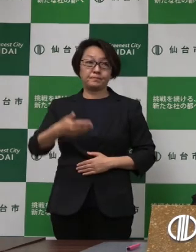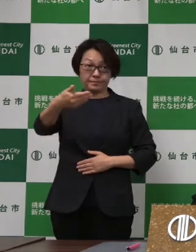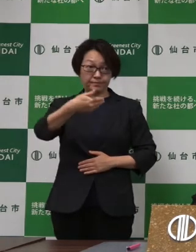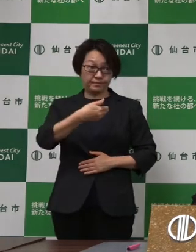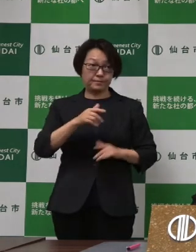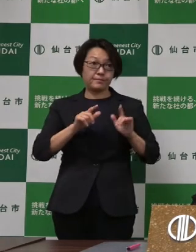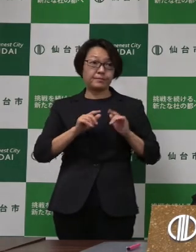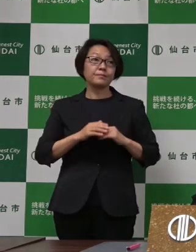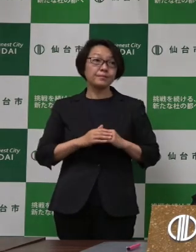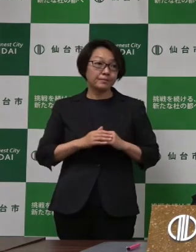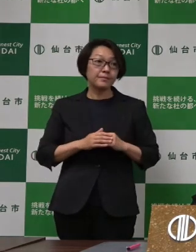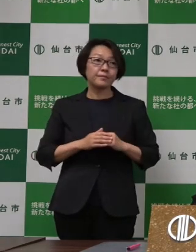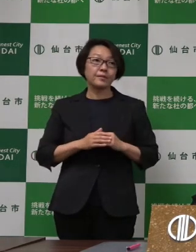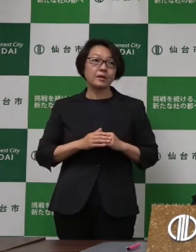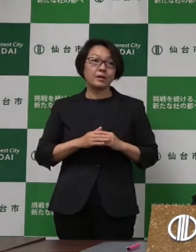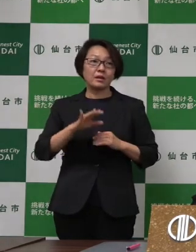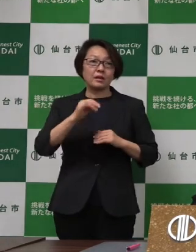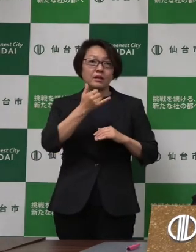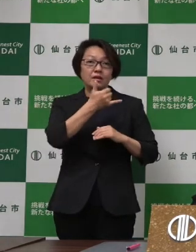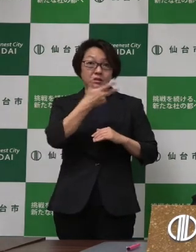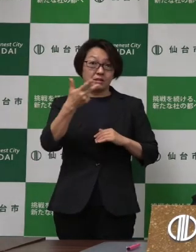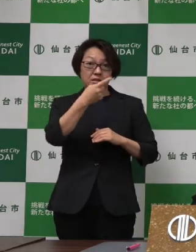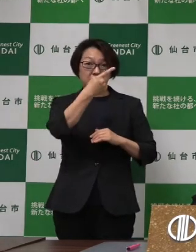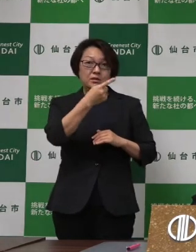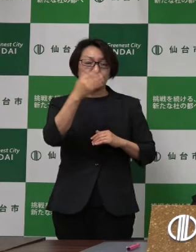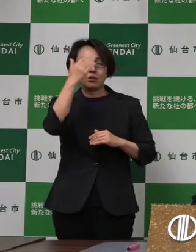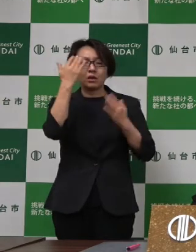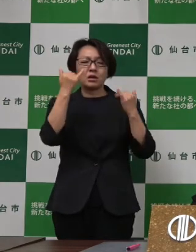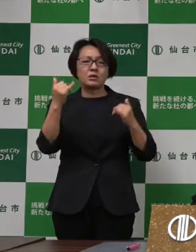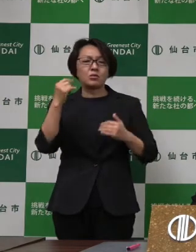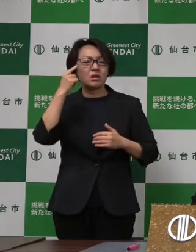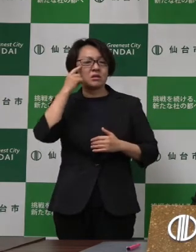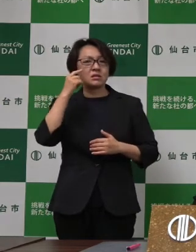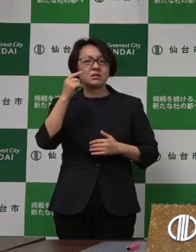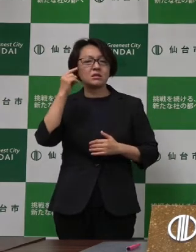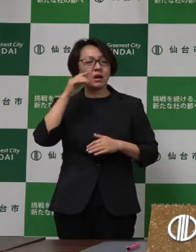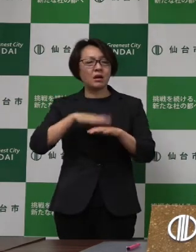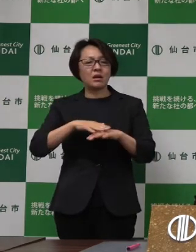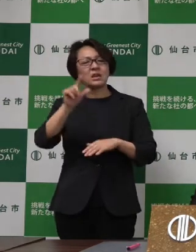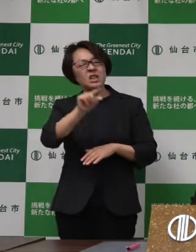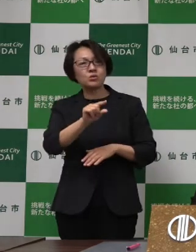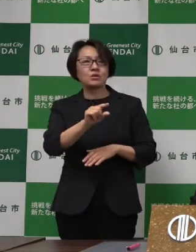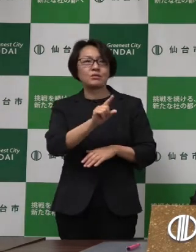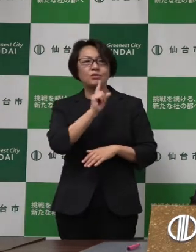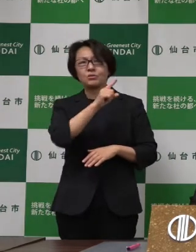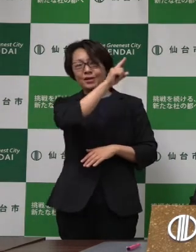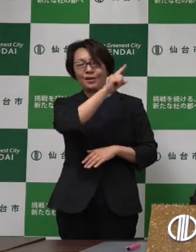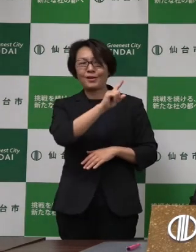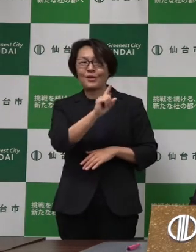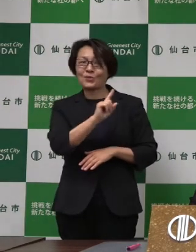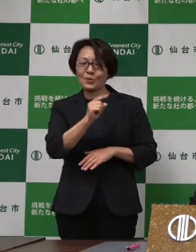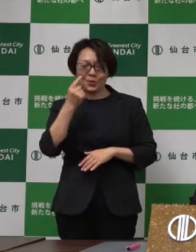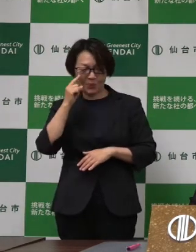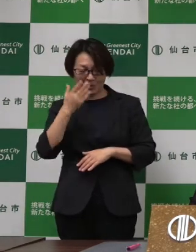まあ、知事が明確に若者が意識が低いというふうにおっしゃったわけですけど、それについてはどのように受け止めます